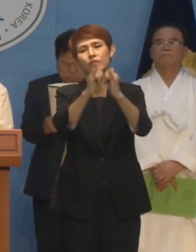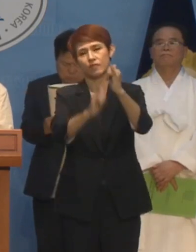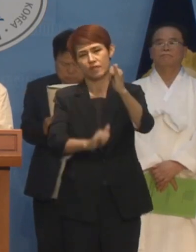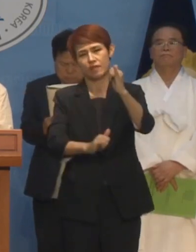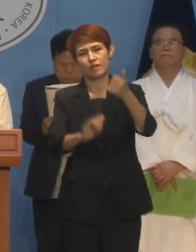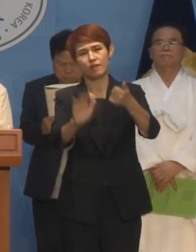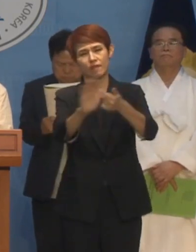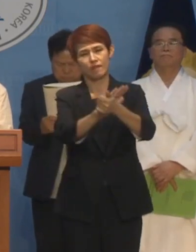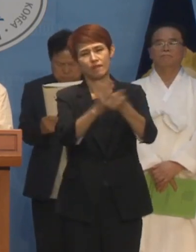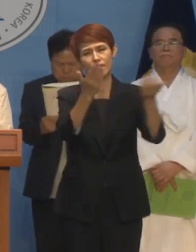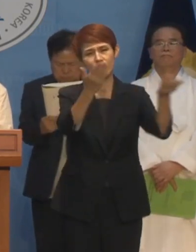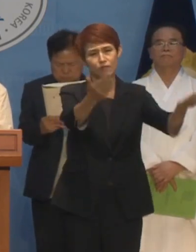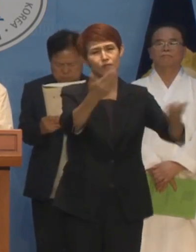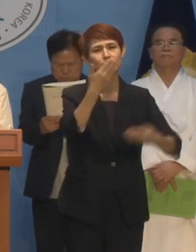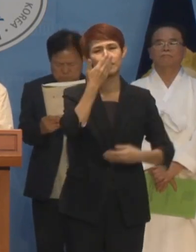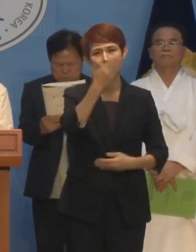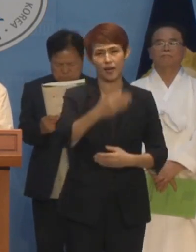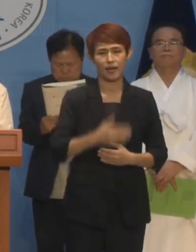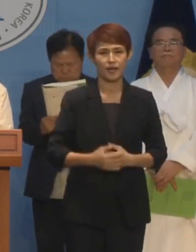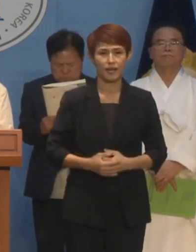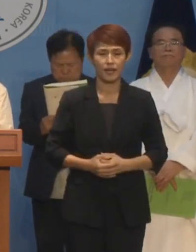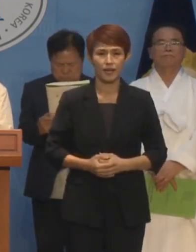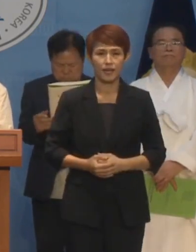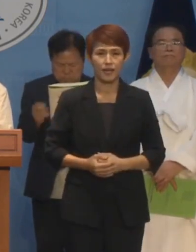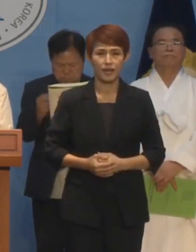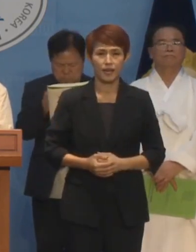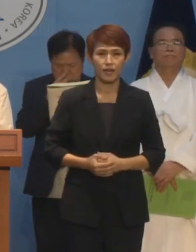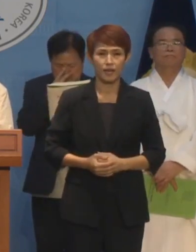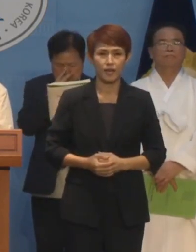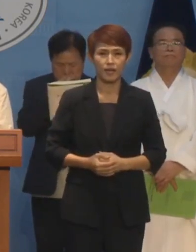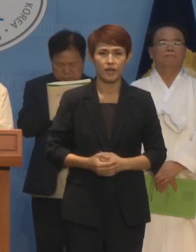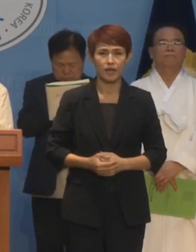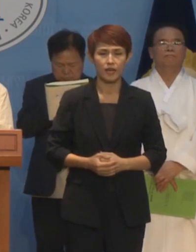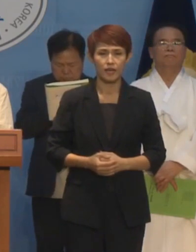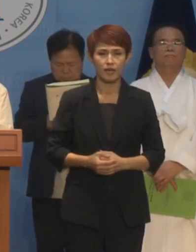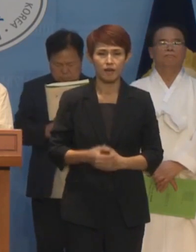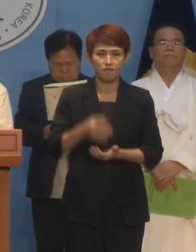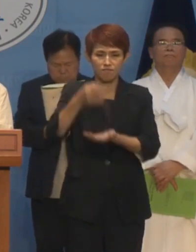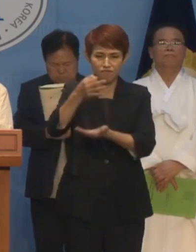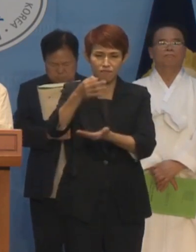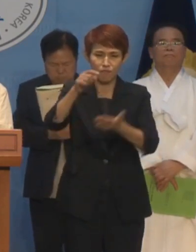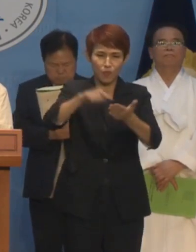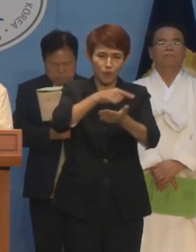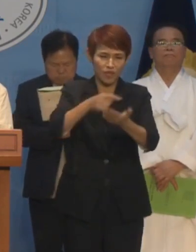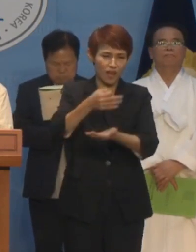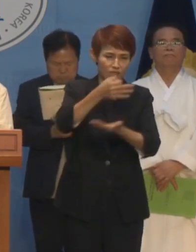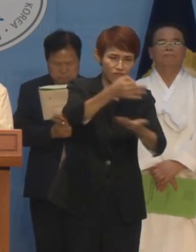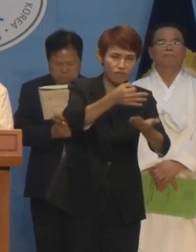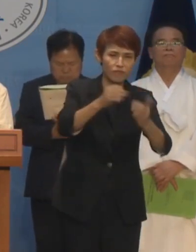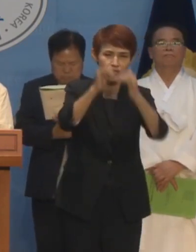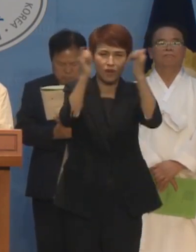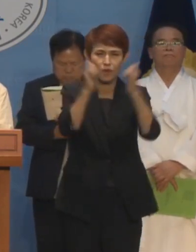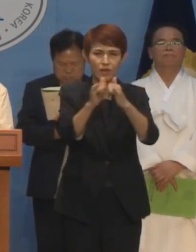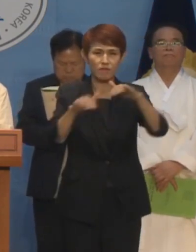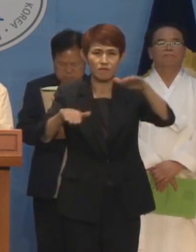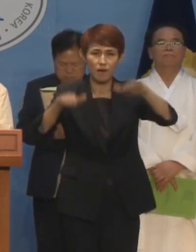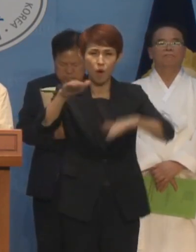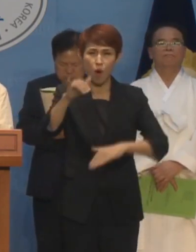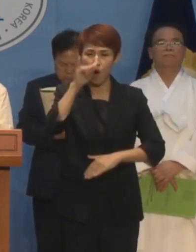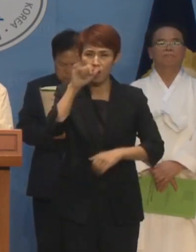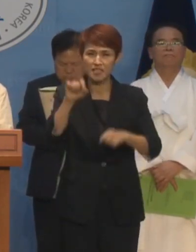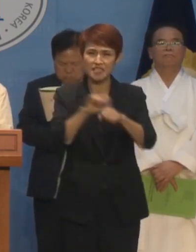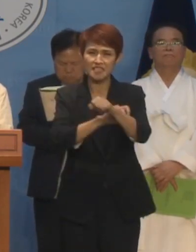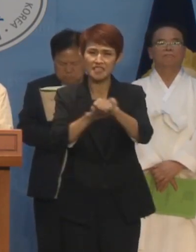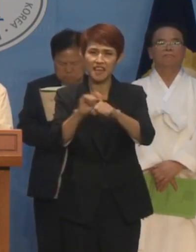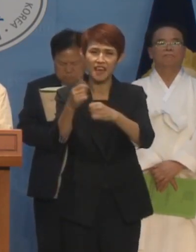대우가 이루어진다. 우리는 물질적인 보상이나 사회적 차별을 일으킬 특혜를